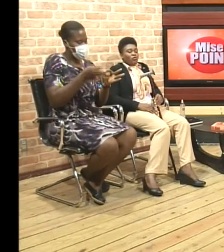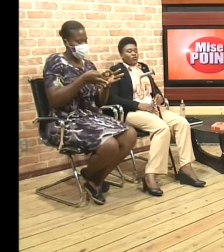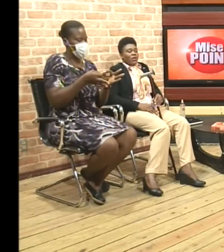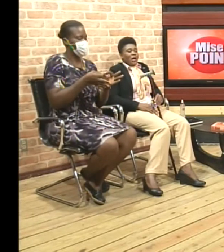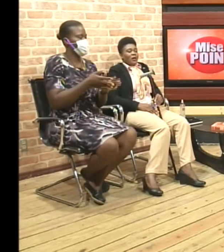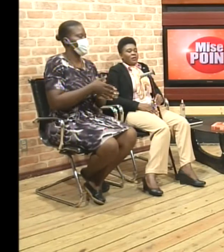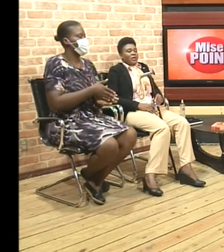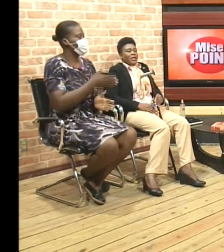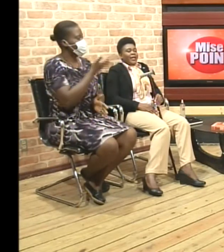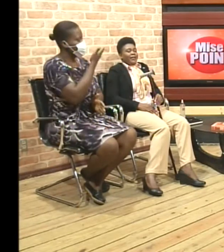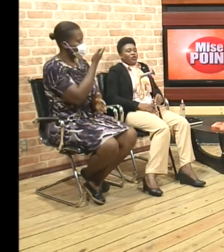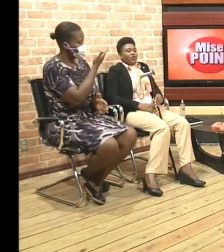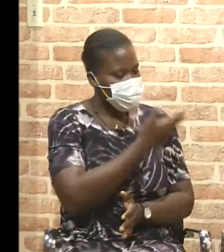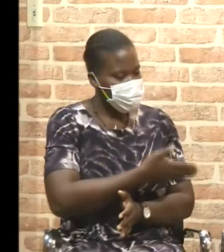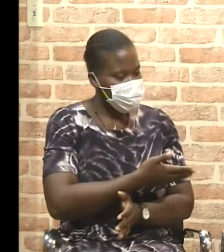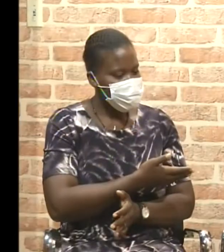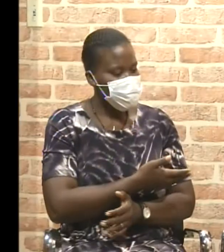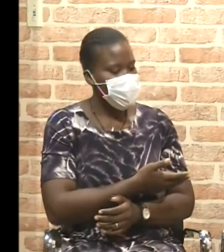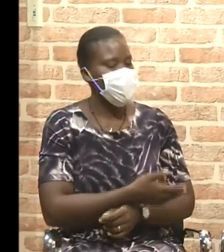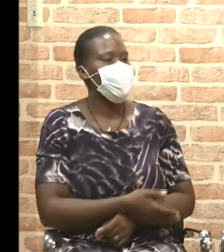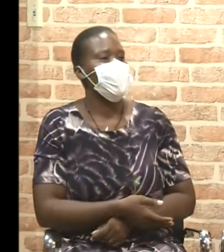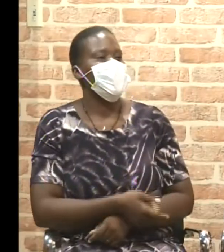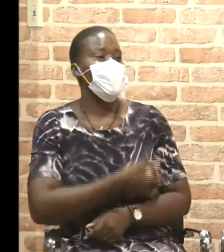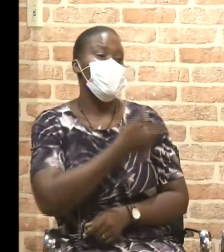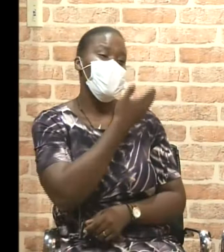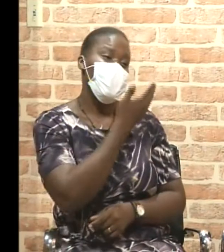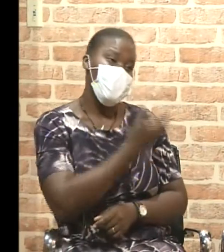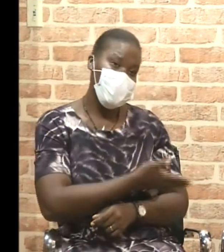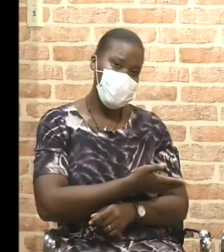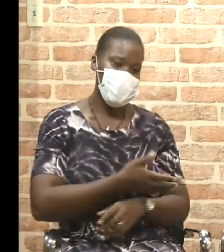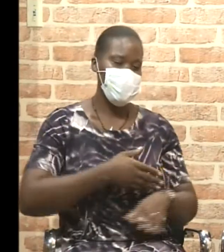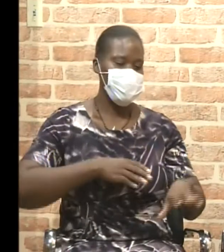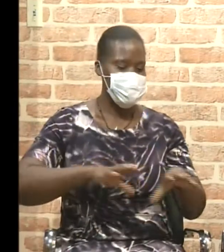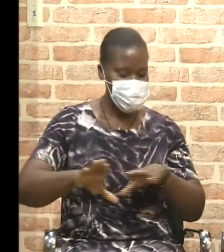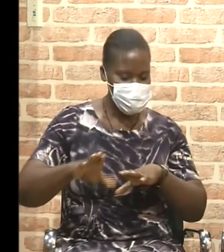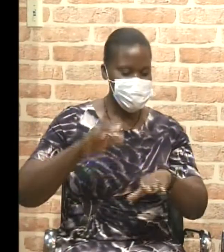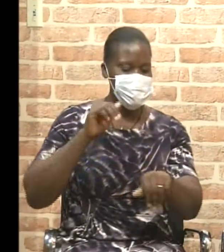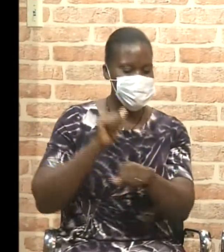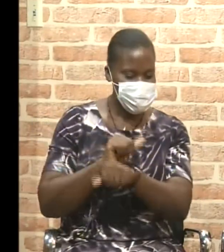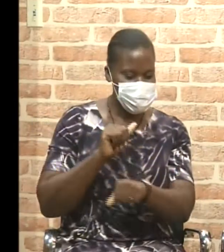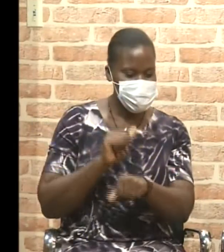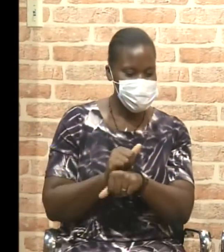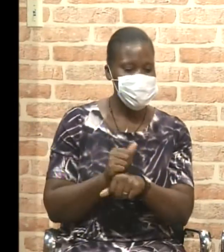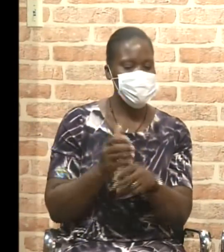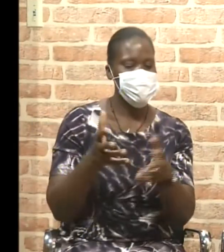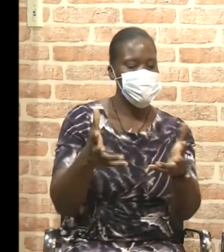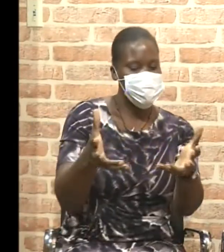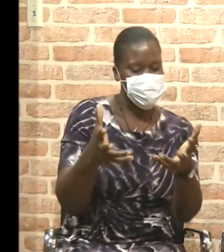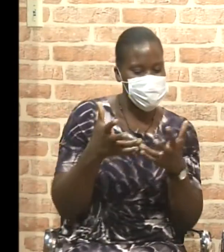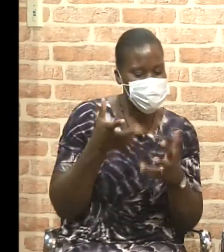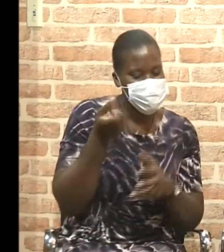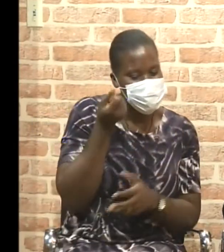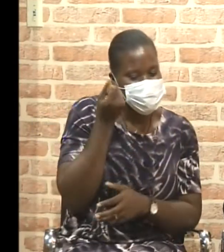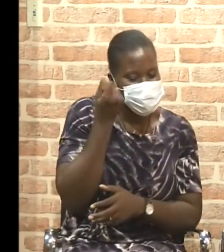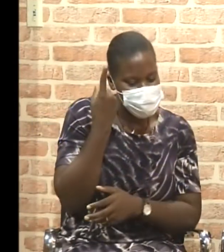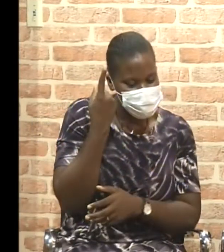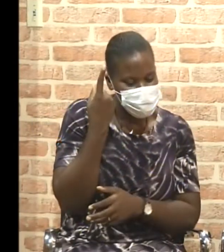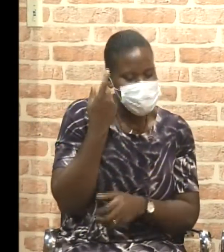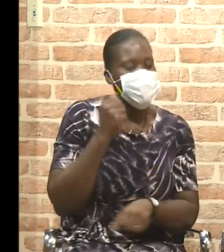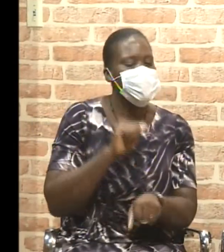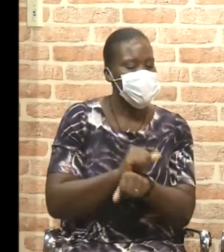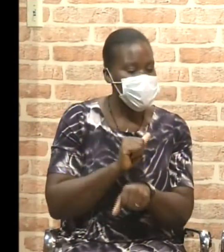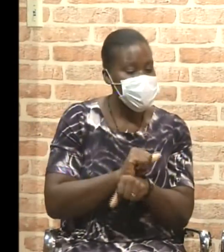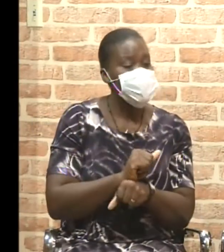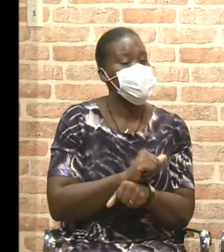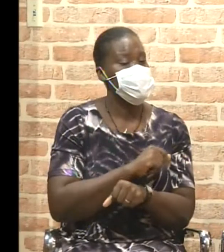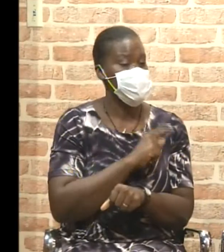mm-hmm. Samzoula, étant donné que nous-mêmes, nous avons fait travail par nous, je veux mieux comprendre ça. Travail par nous, on a fait.